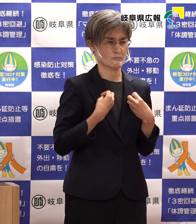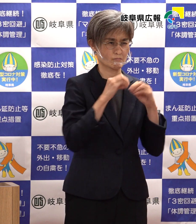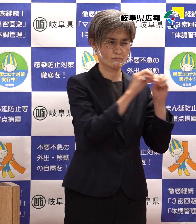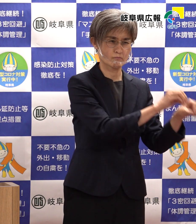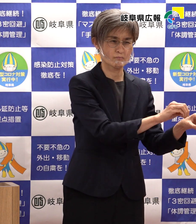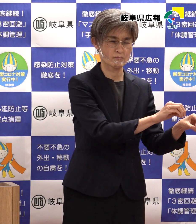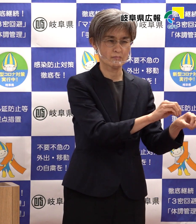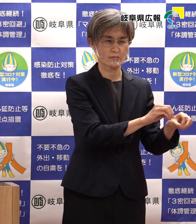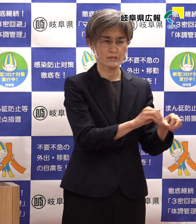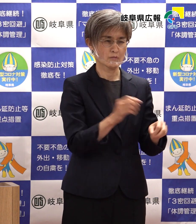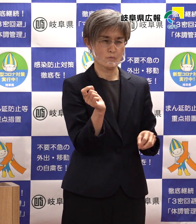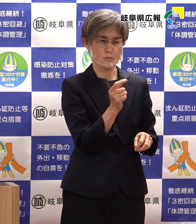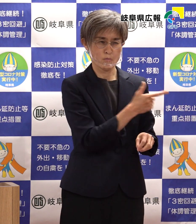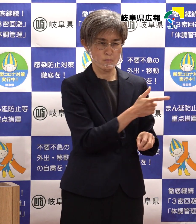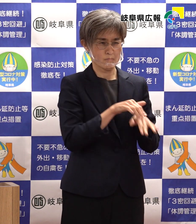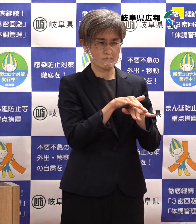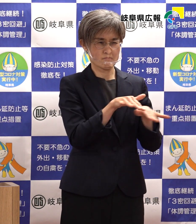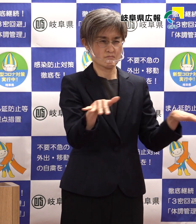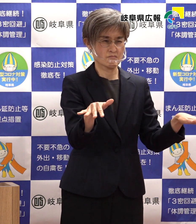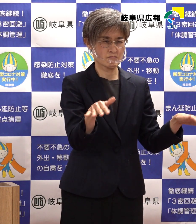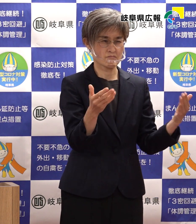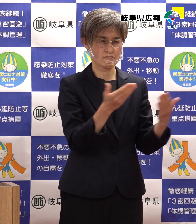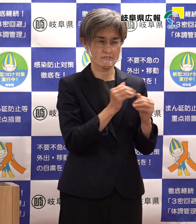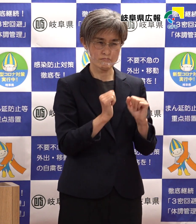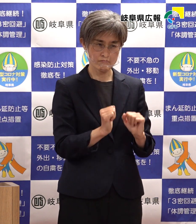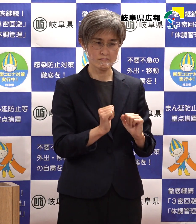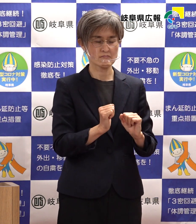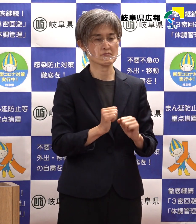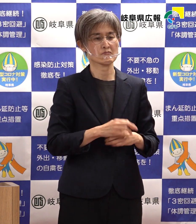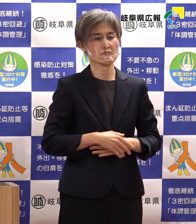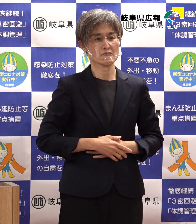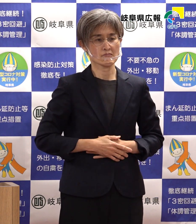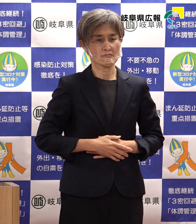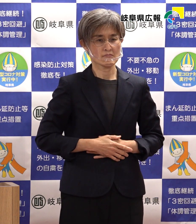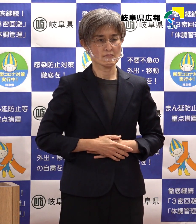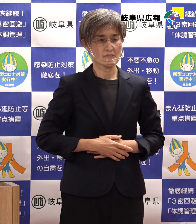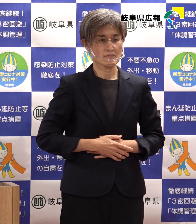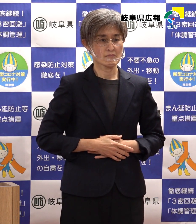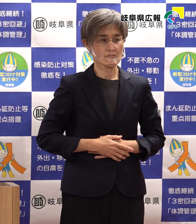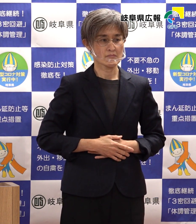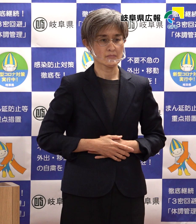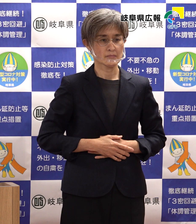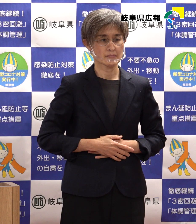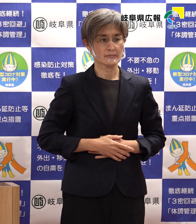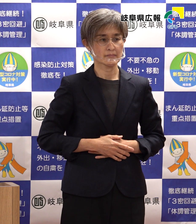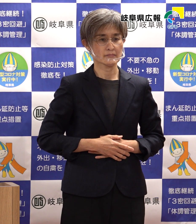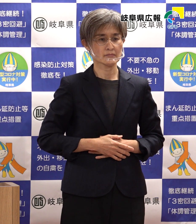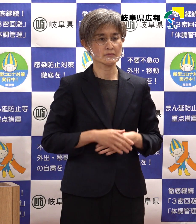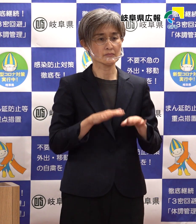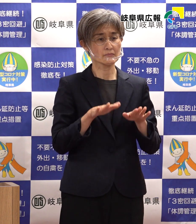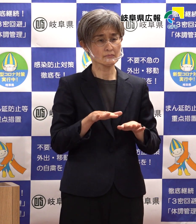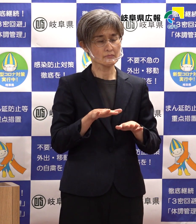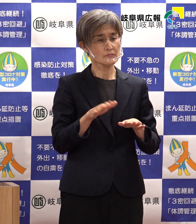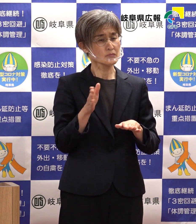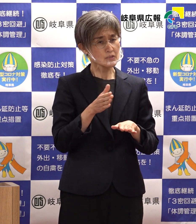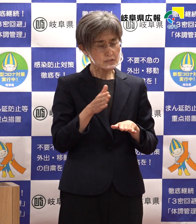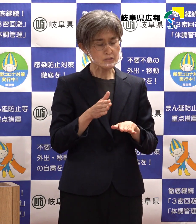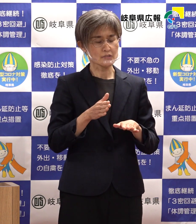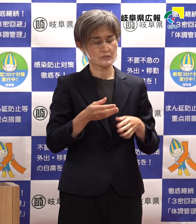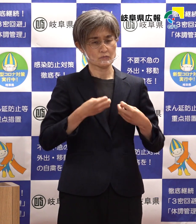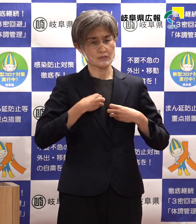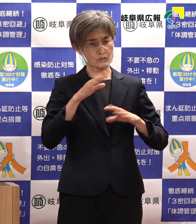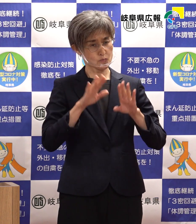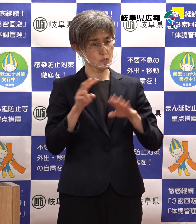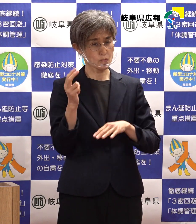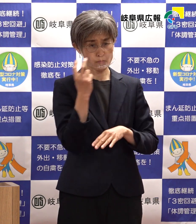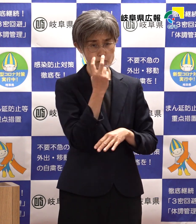が急であるということもありますし、それからこのところの感染例を見てみますと、地域